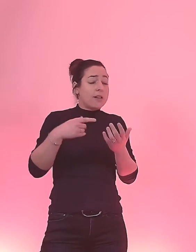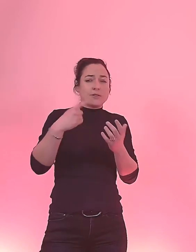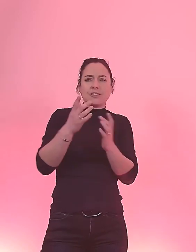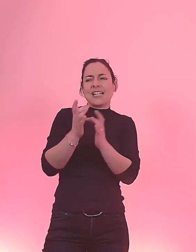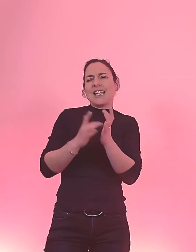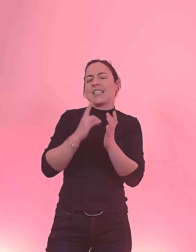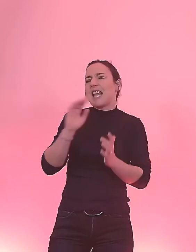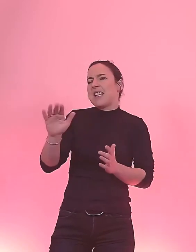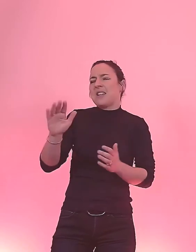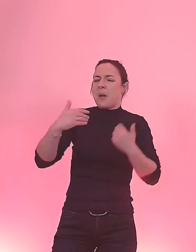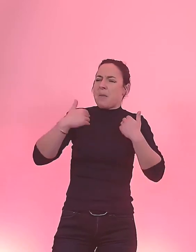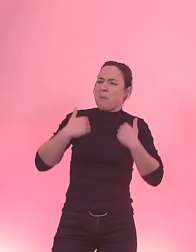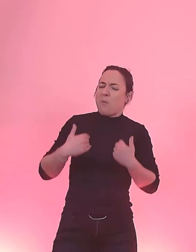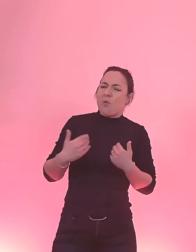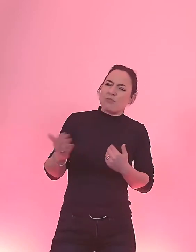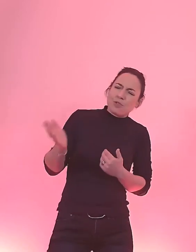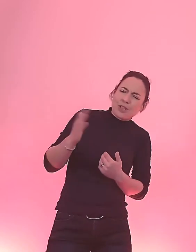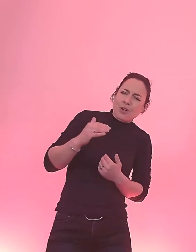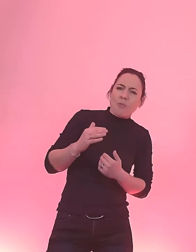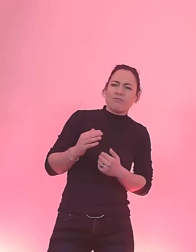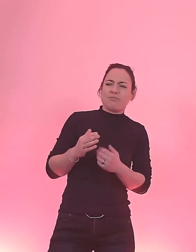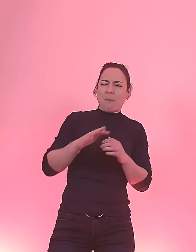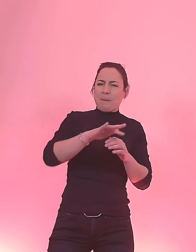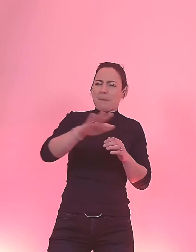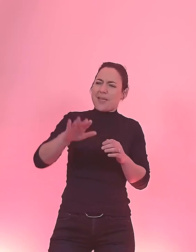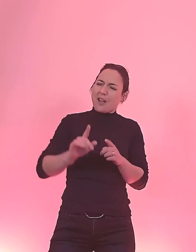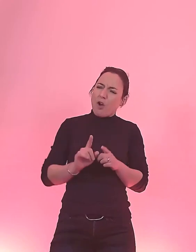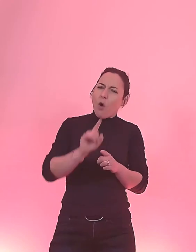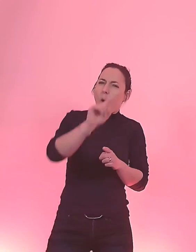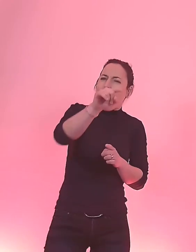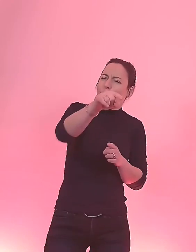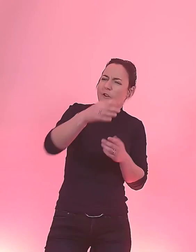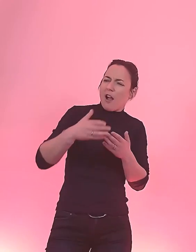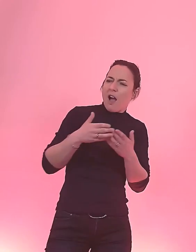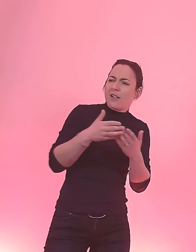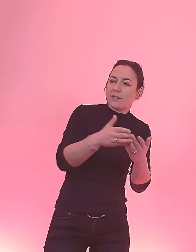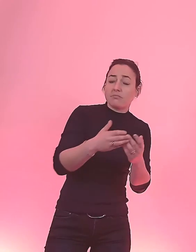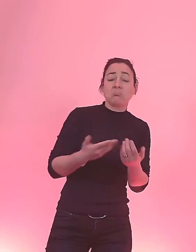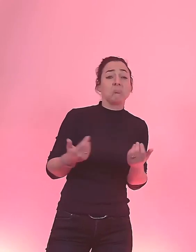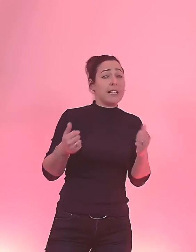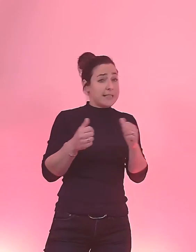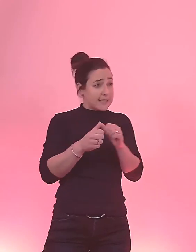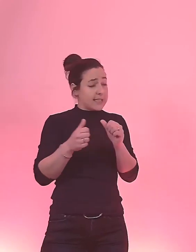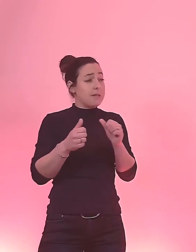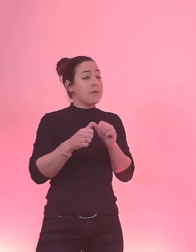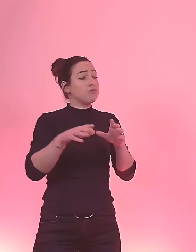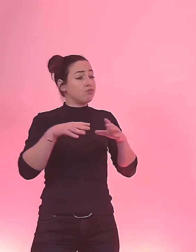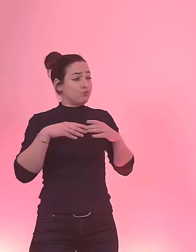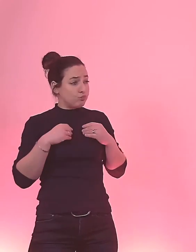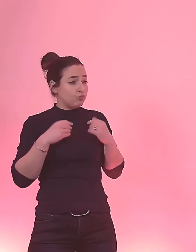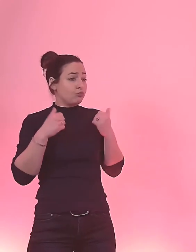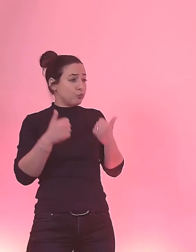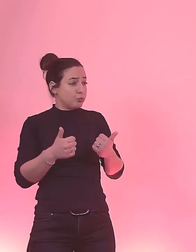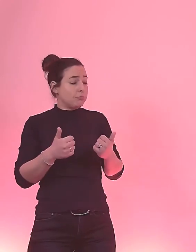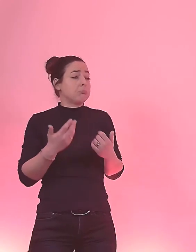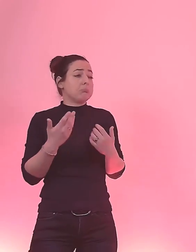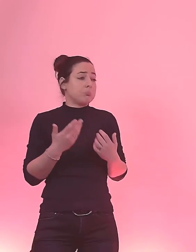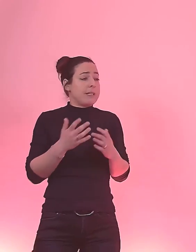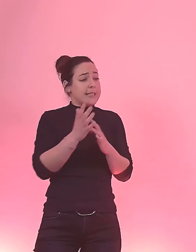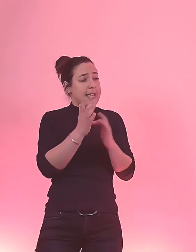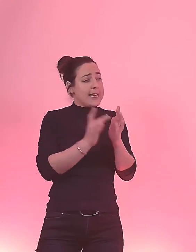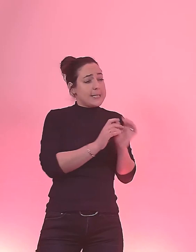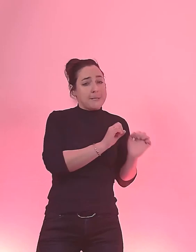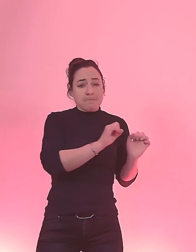ben moe kom we gaan naar de overkant van het meer en de discipelen deden dat ze namen jezus mij in hun boot